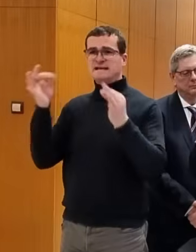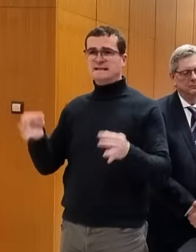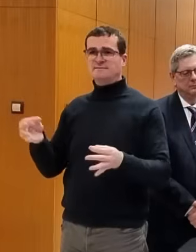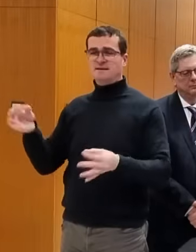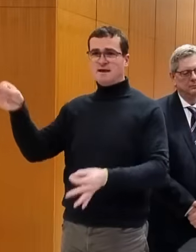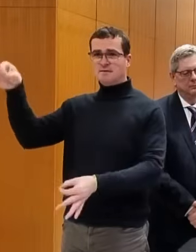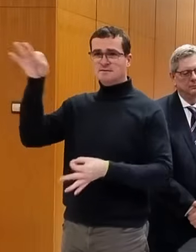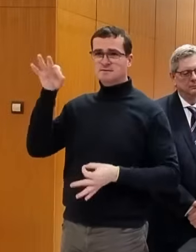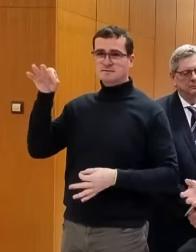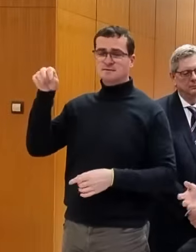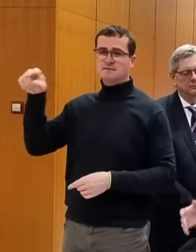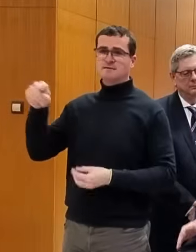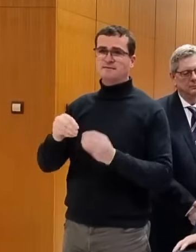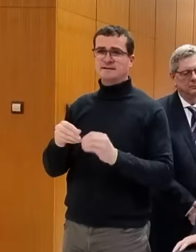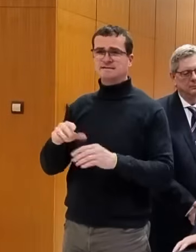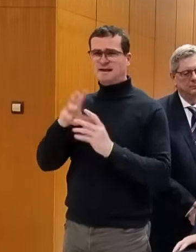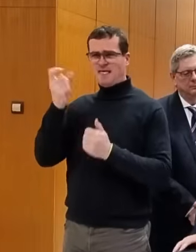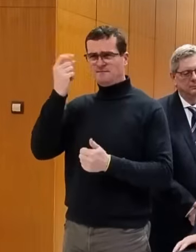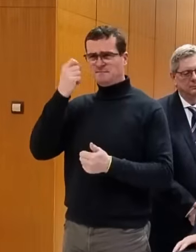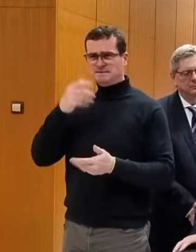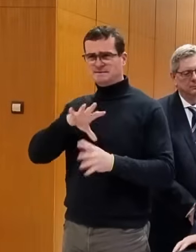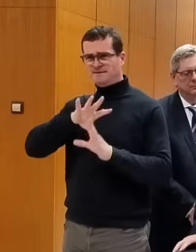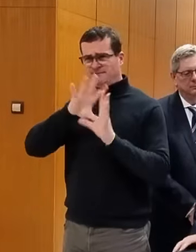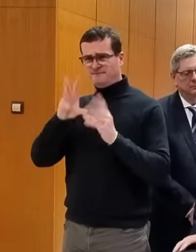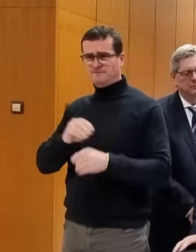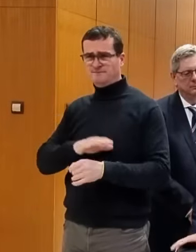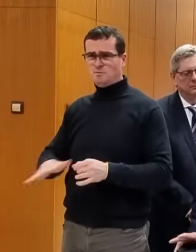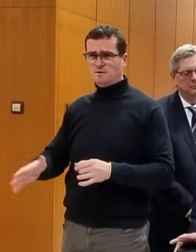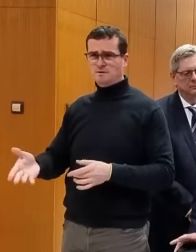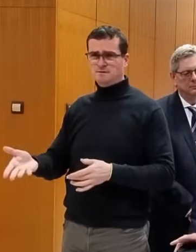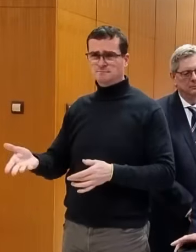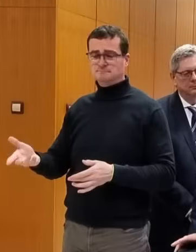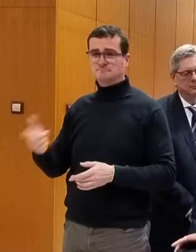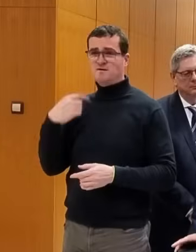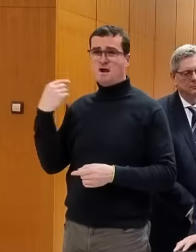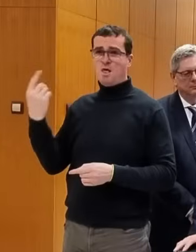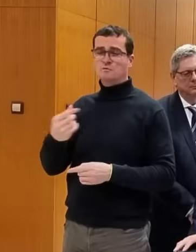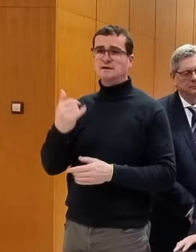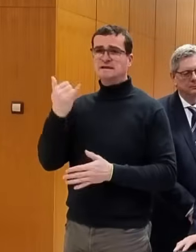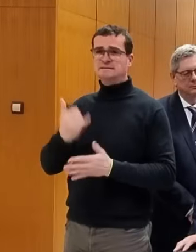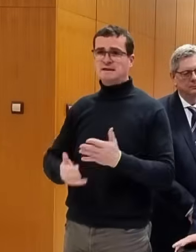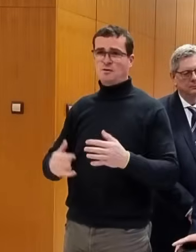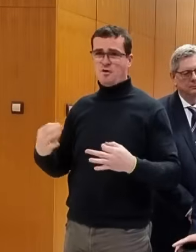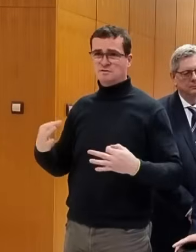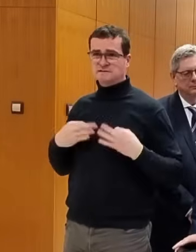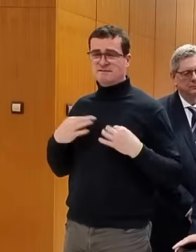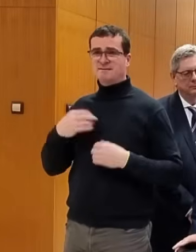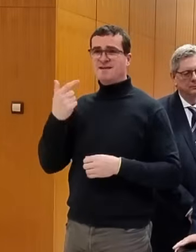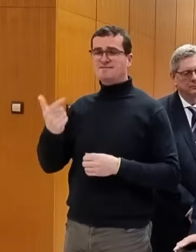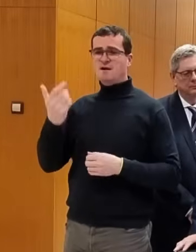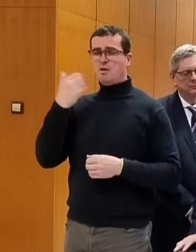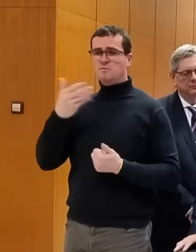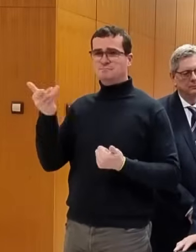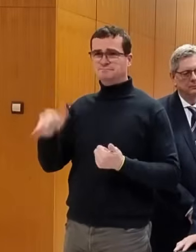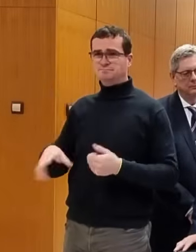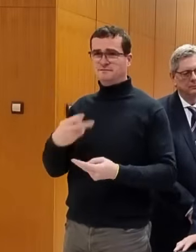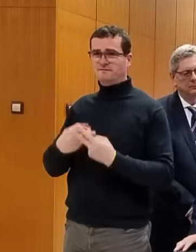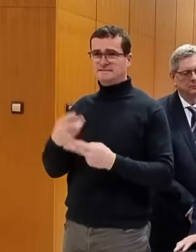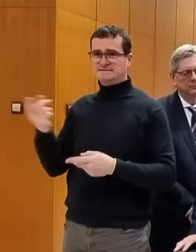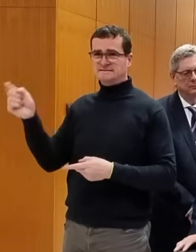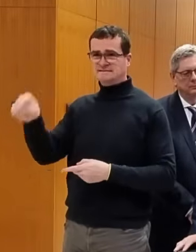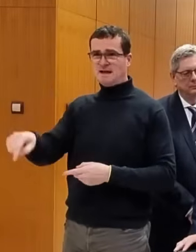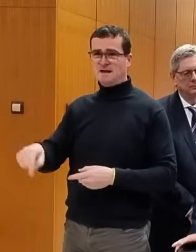certifikát toho, že tie veci boli celé vymyslené. Ale mnoho ľudí prišlo o svoje zdravie a minimálne dvaja ľudia zomreli vo